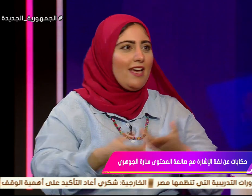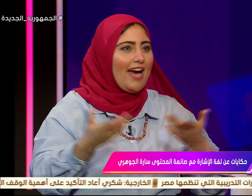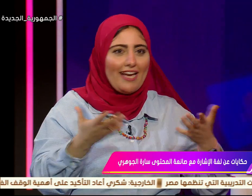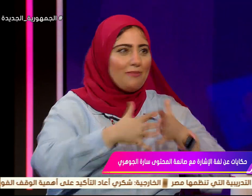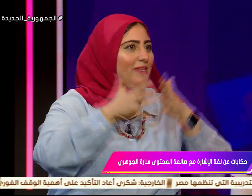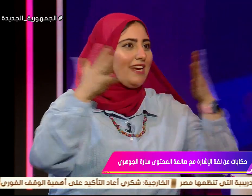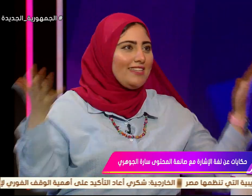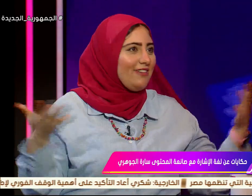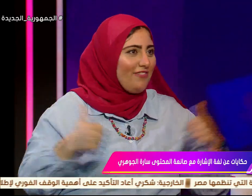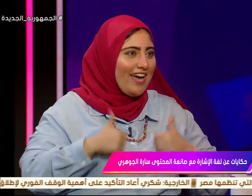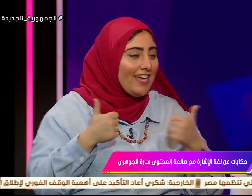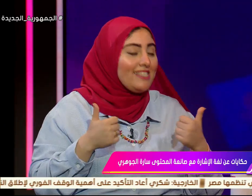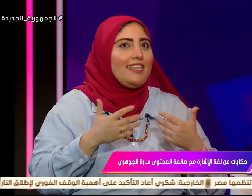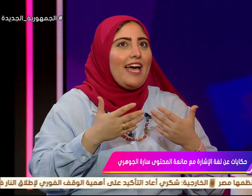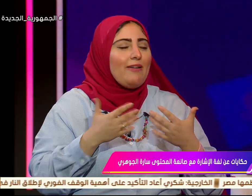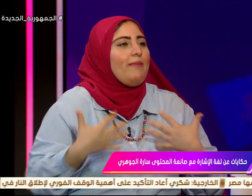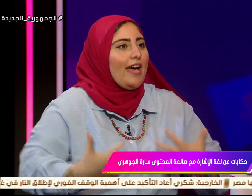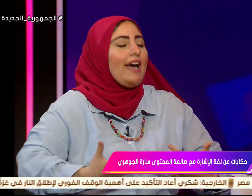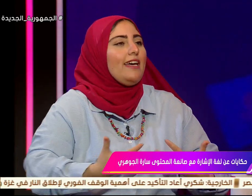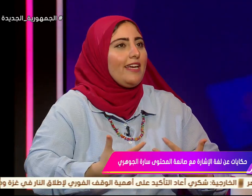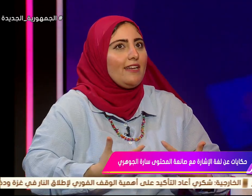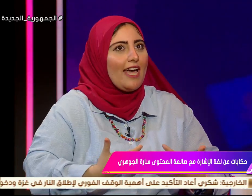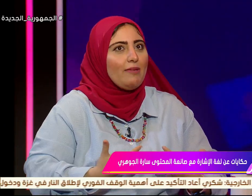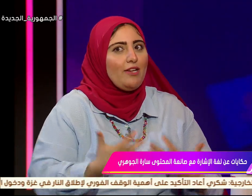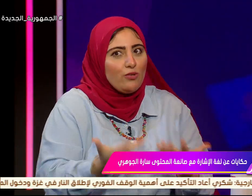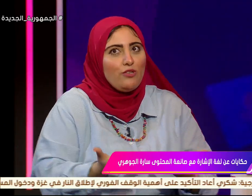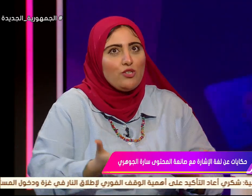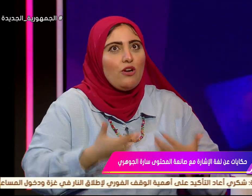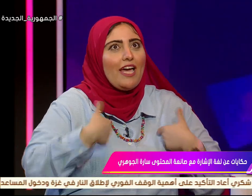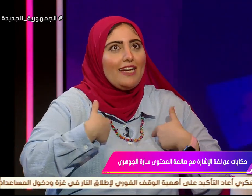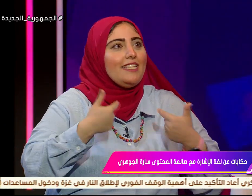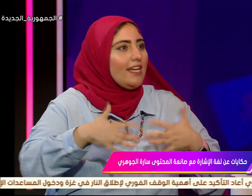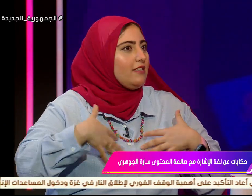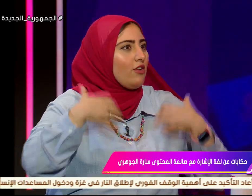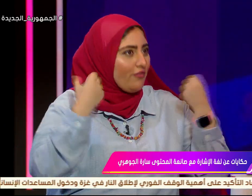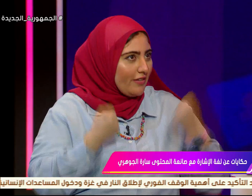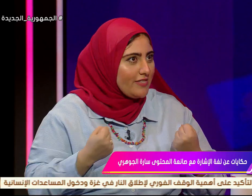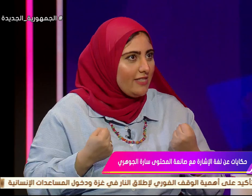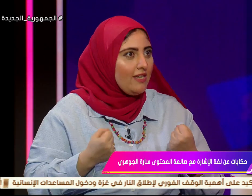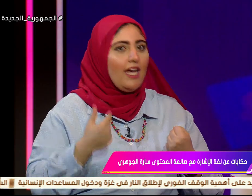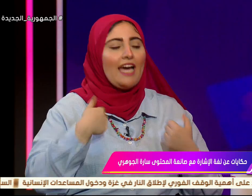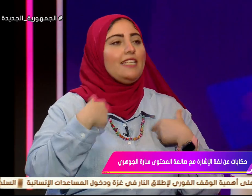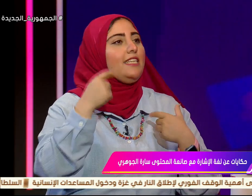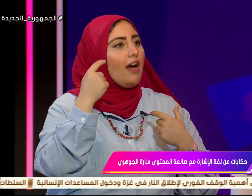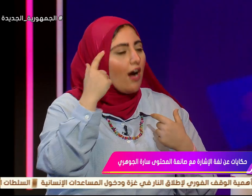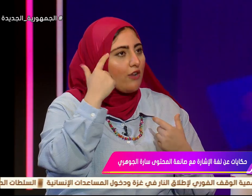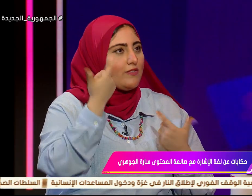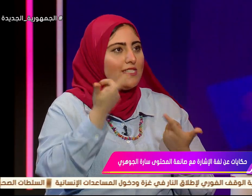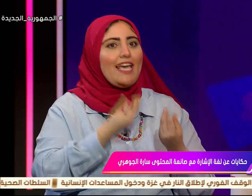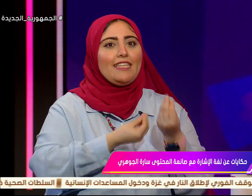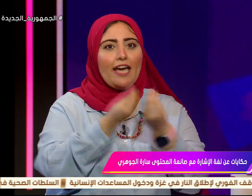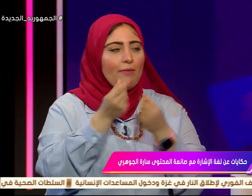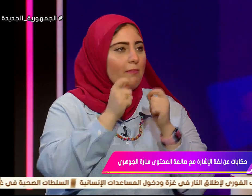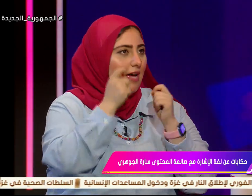حاجه كبيره جدا في حياتي. لا لغه الاشاره خلتني عندي ثقه في نفسي، خلتني اعرف ازاي اتعامل مع